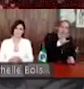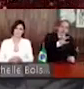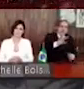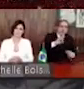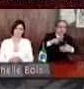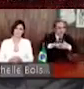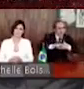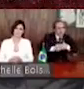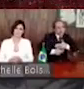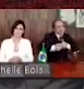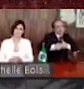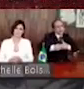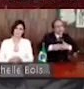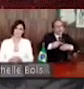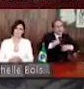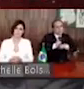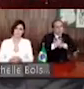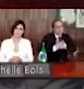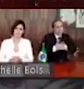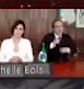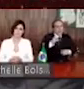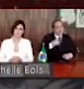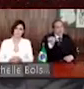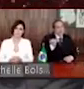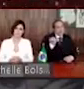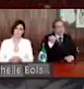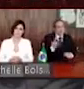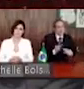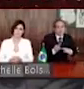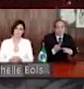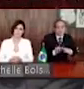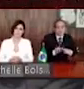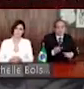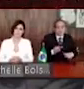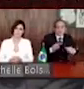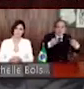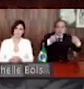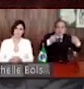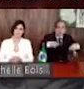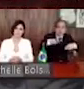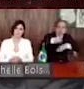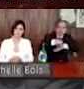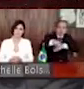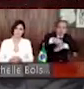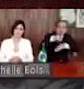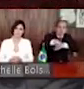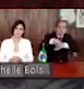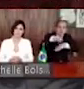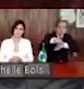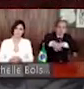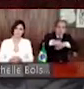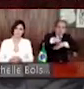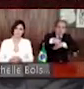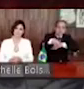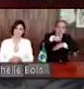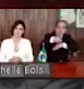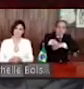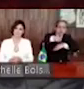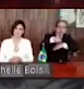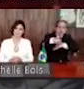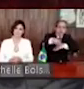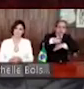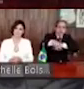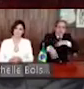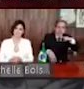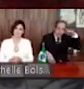que todos los países de la región estamos haciendo para enfrentar esta difícil situación. Y yo quiero contarles que en